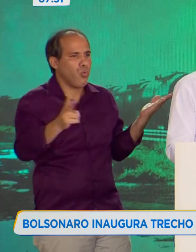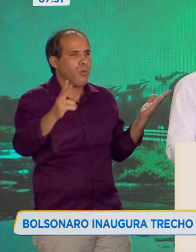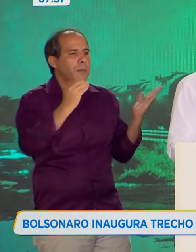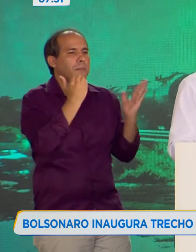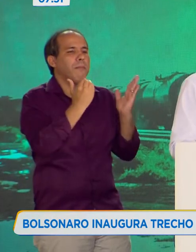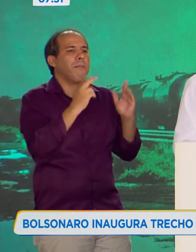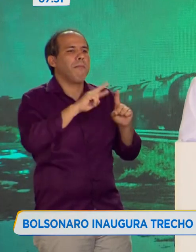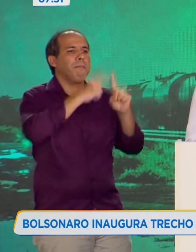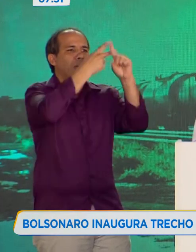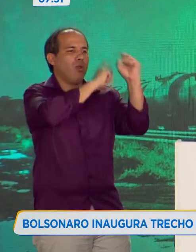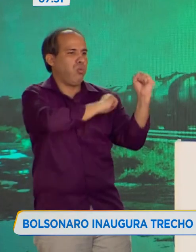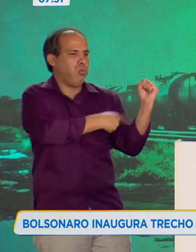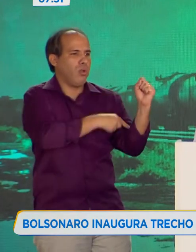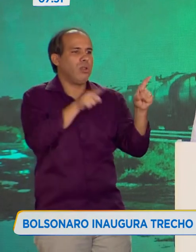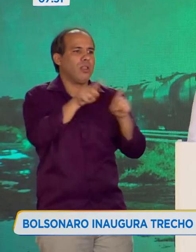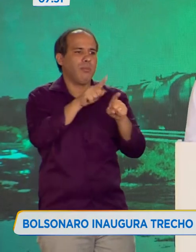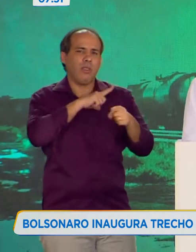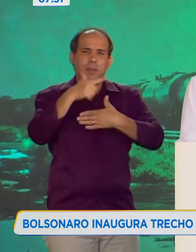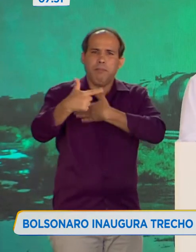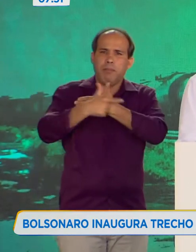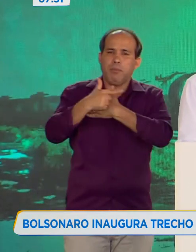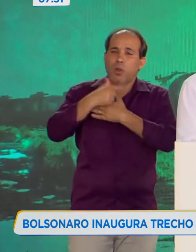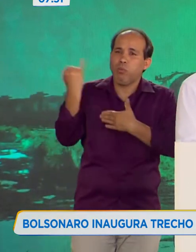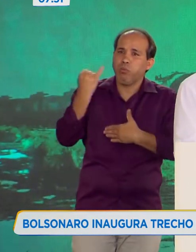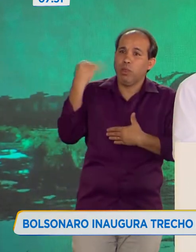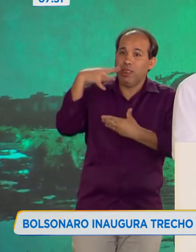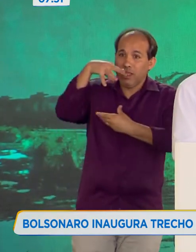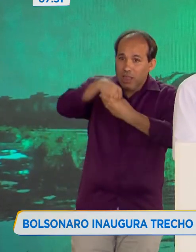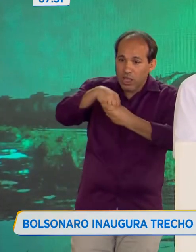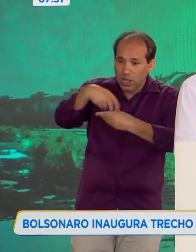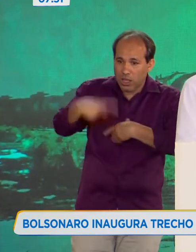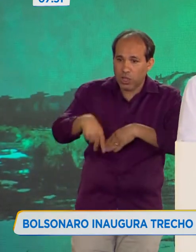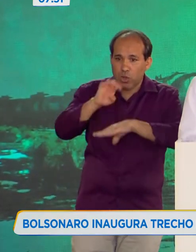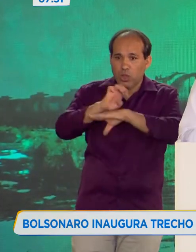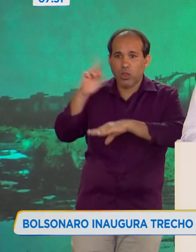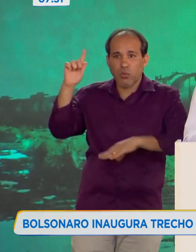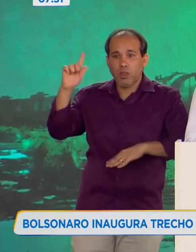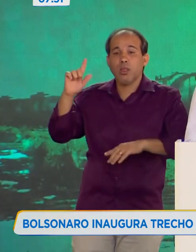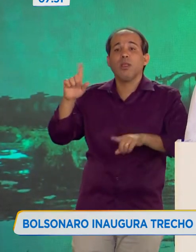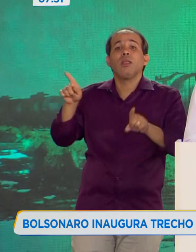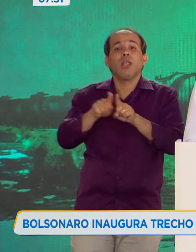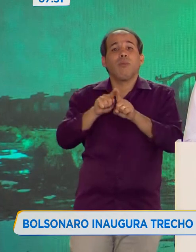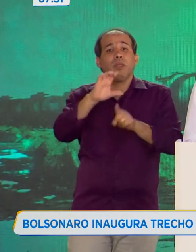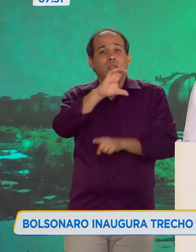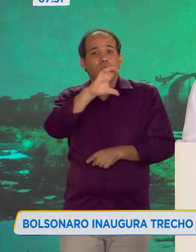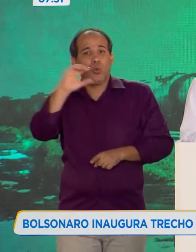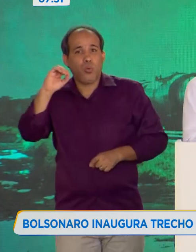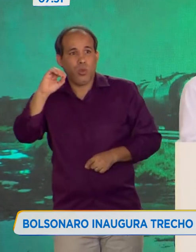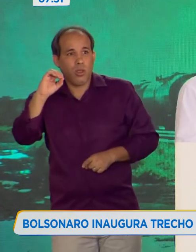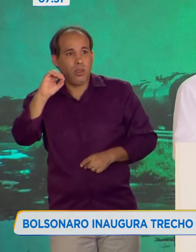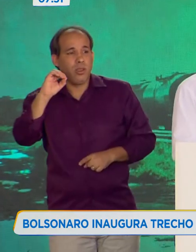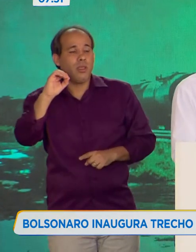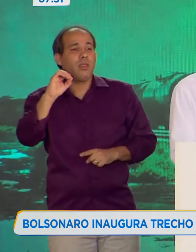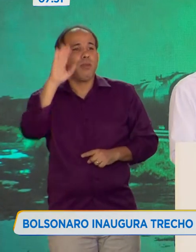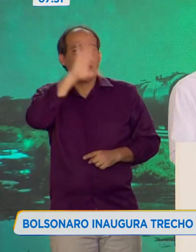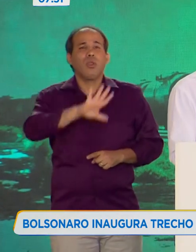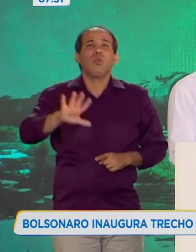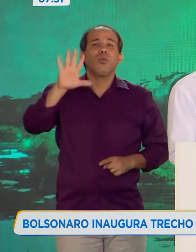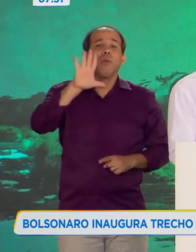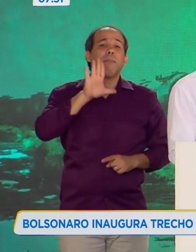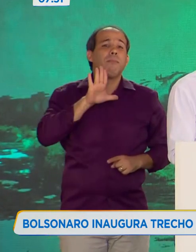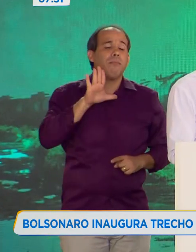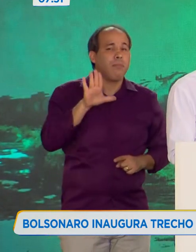e desempenhando o papel de destaque que tem não só no nosso estado, não só no Centro-Oeste goiano e não só no Brasil,